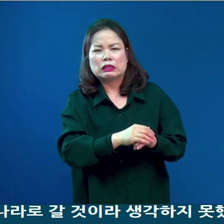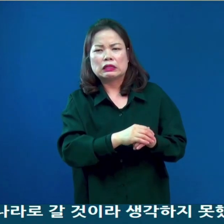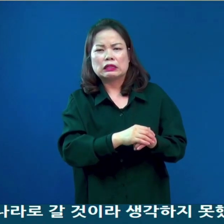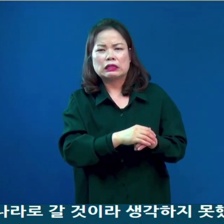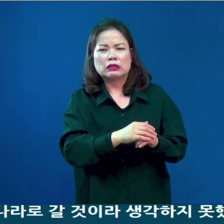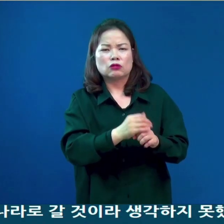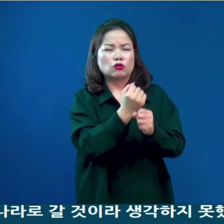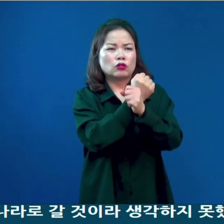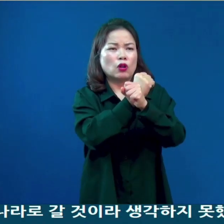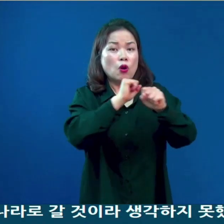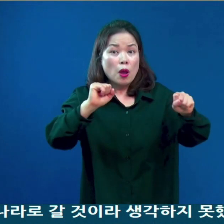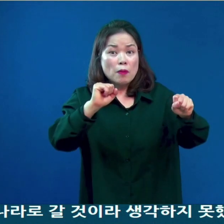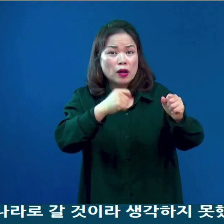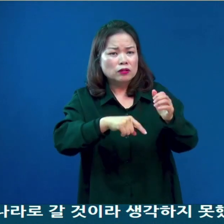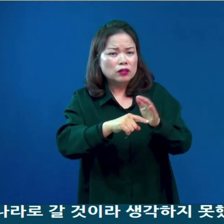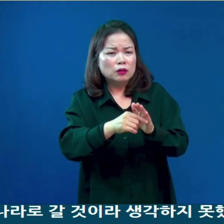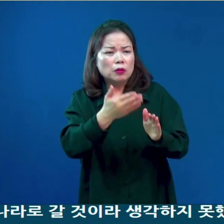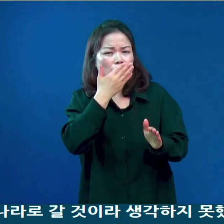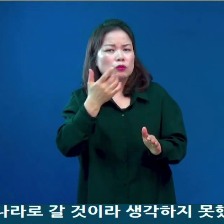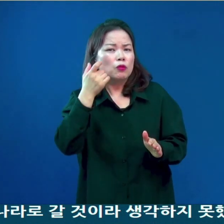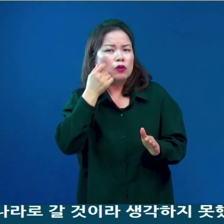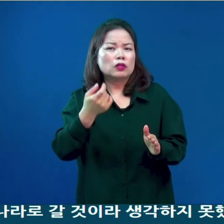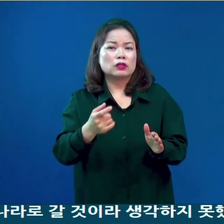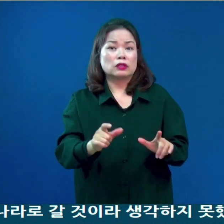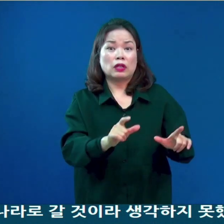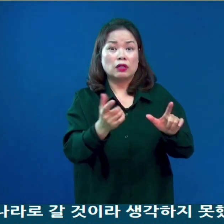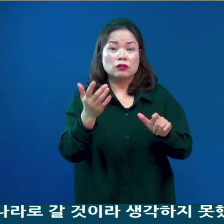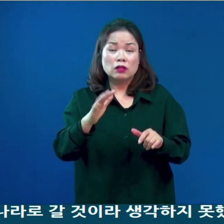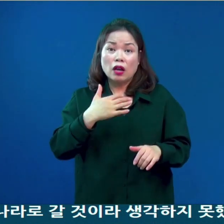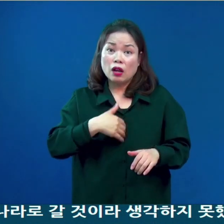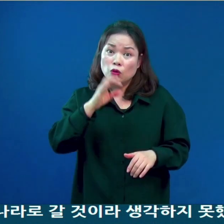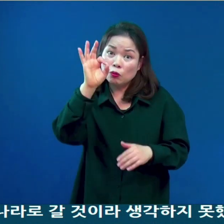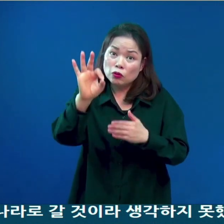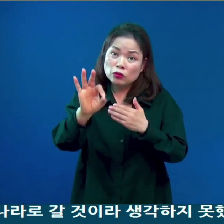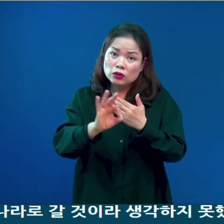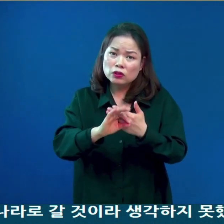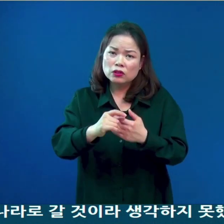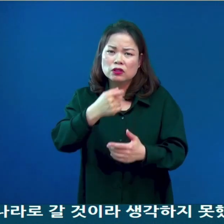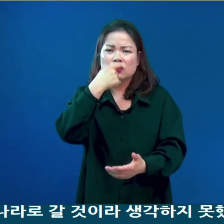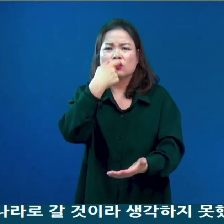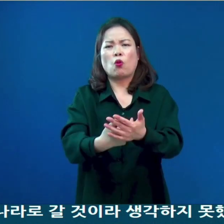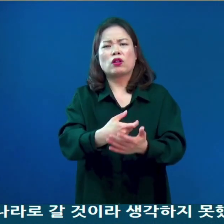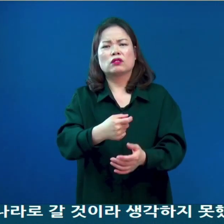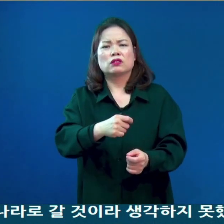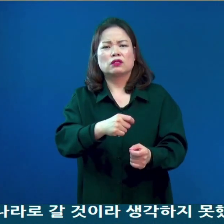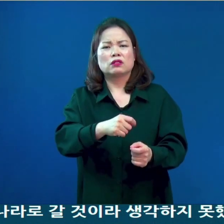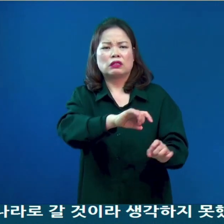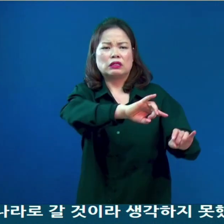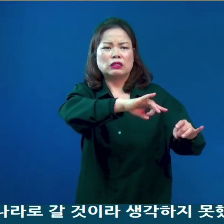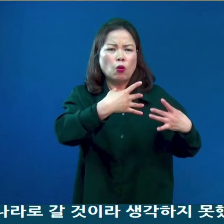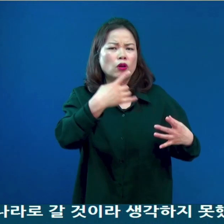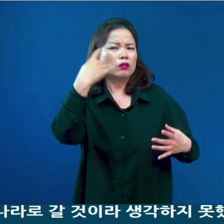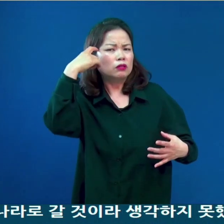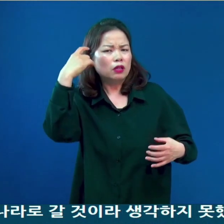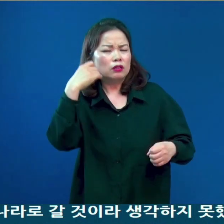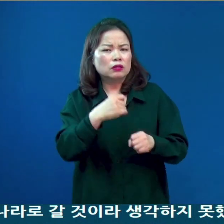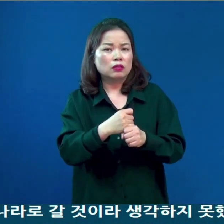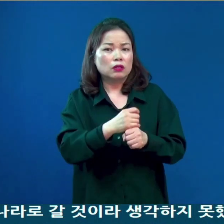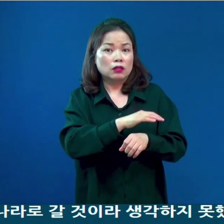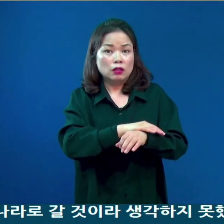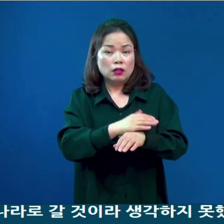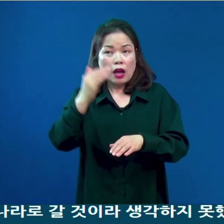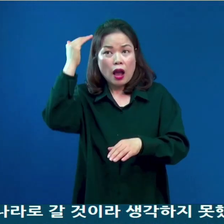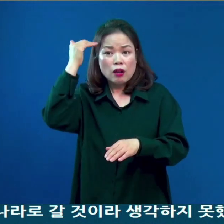미제로부터 해방시키려고 우리가 못 먹고 살았는데 알고 보니 속고 살았다는 거예요. 너무 잘 사는 것들이